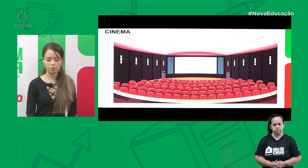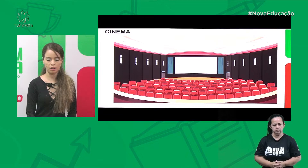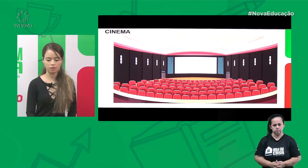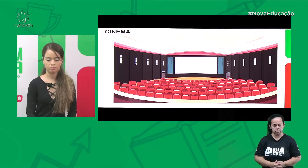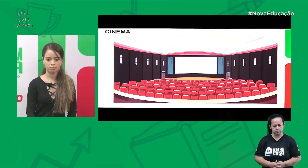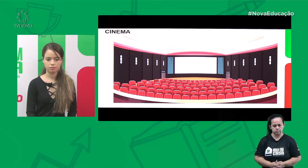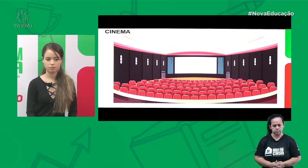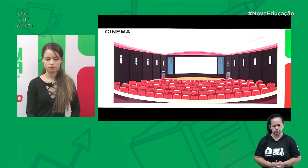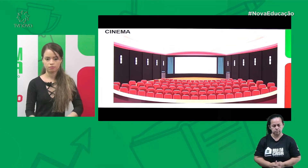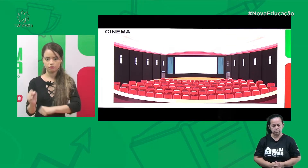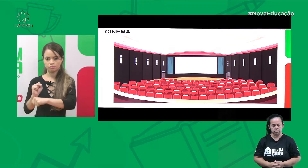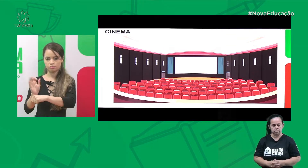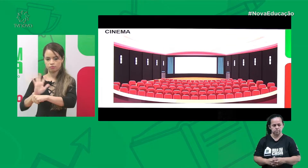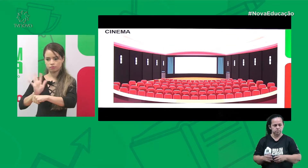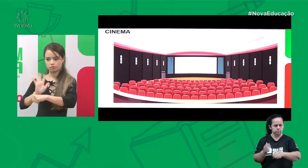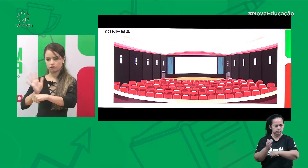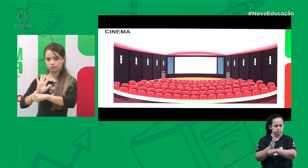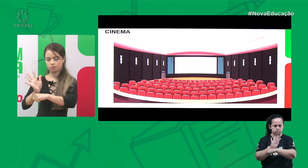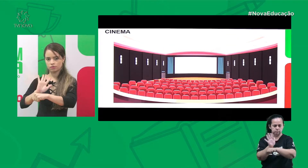Cinema.